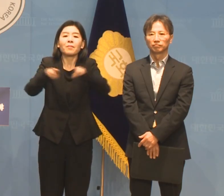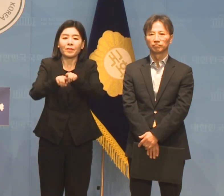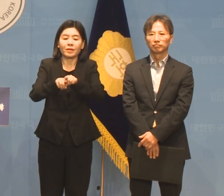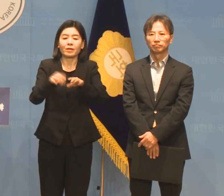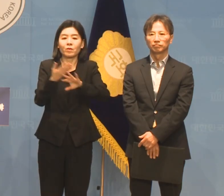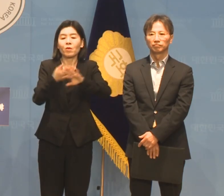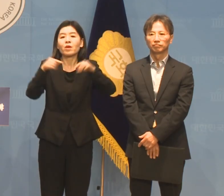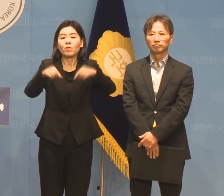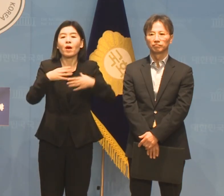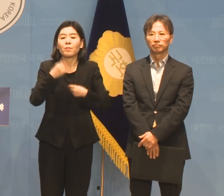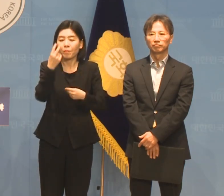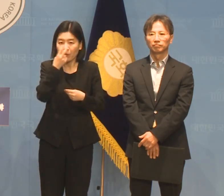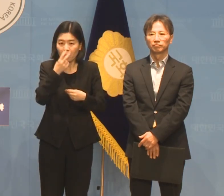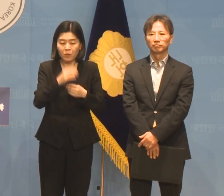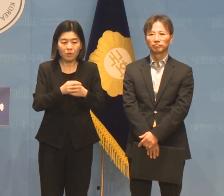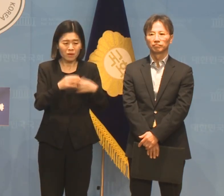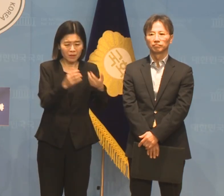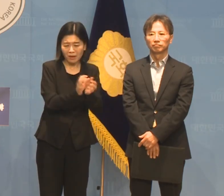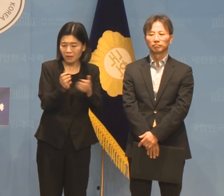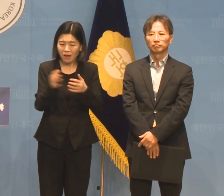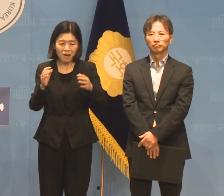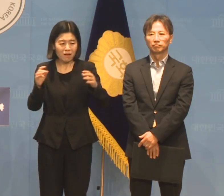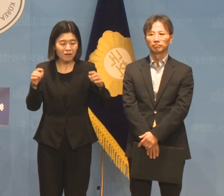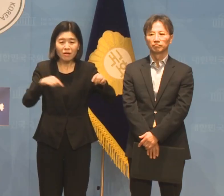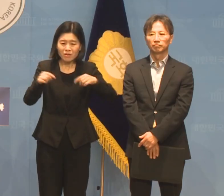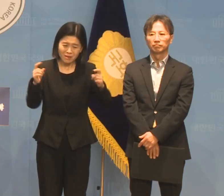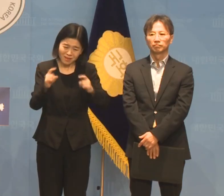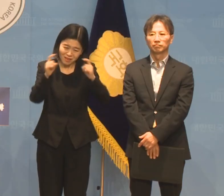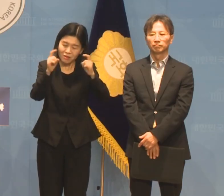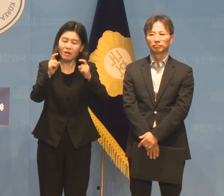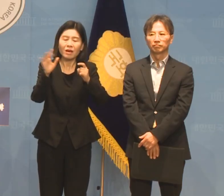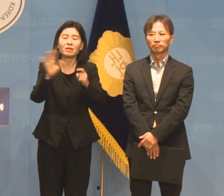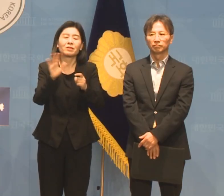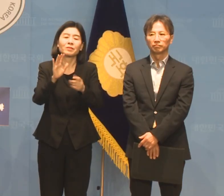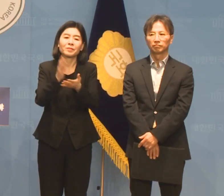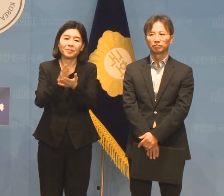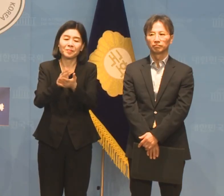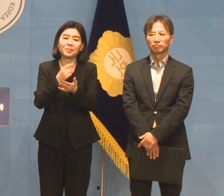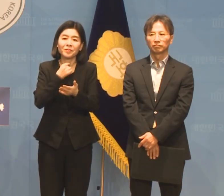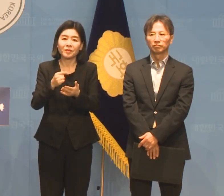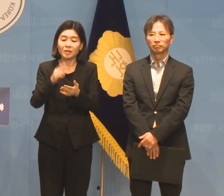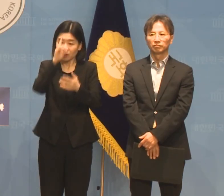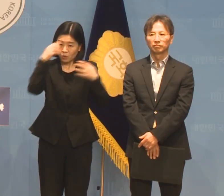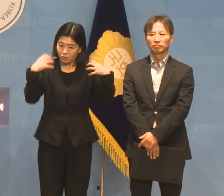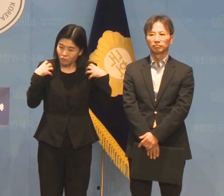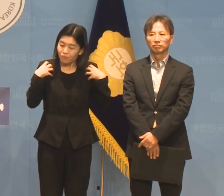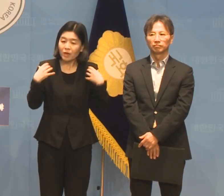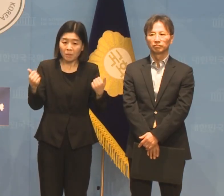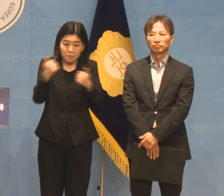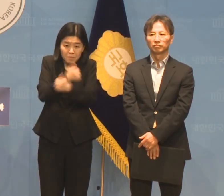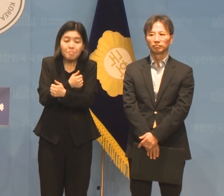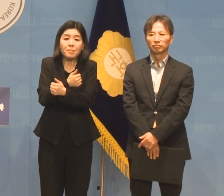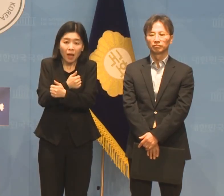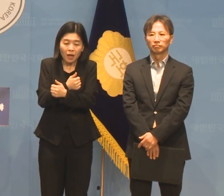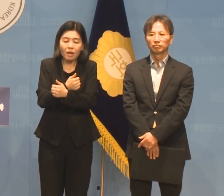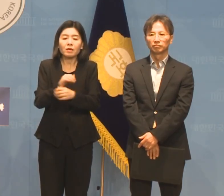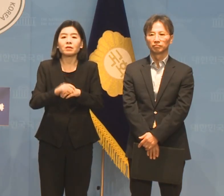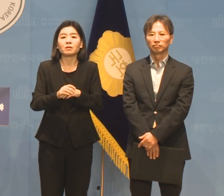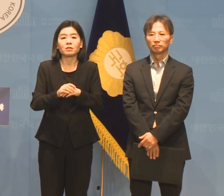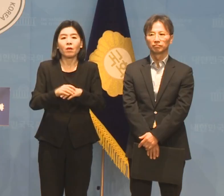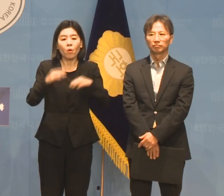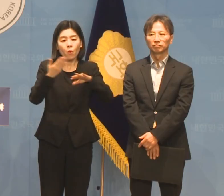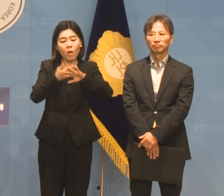정책이 정쟁의 대상이 되지 않도록 해야 합니다. 정권이 바뀌어도 지속성이 유지되어야